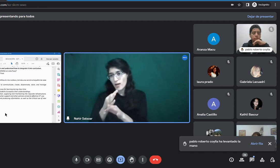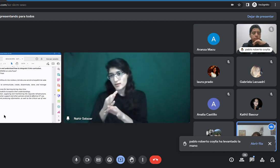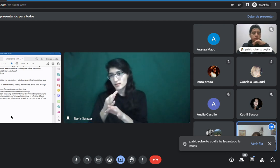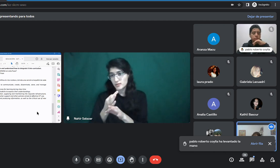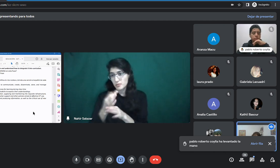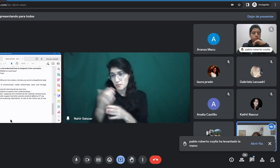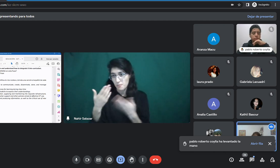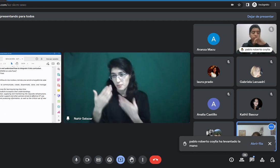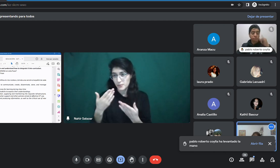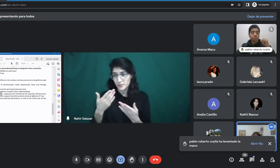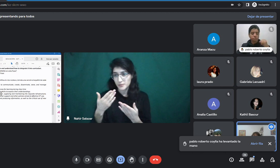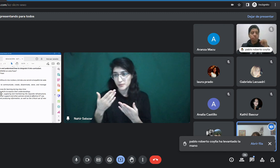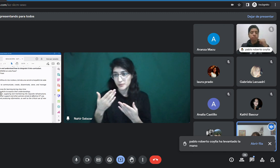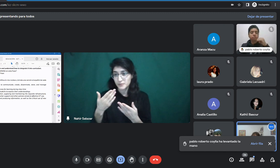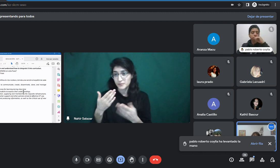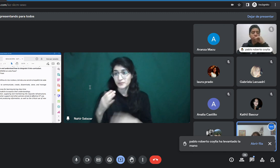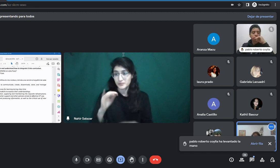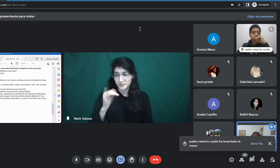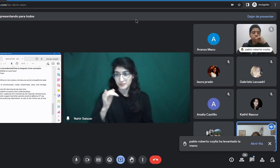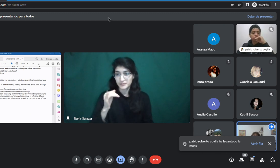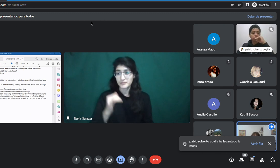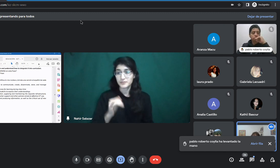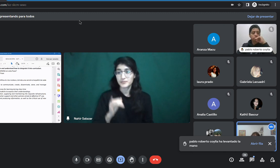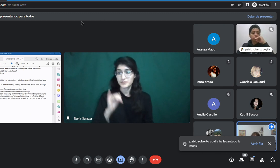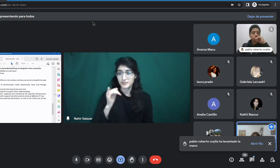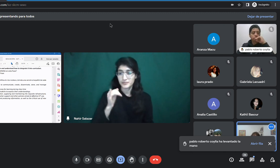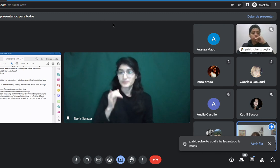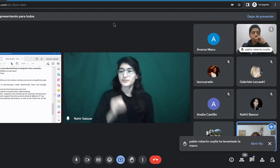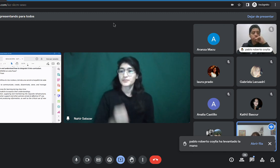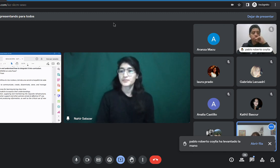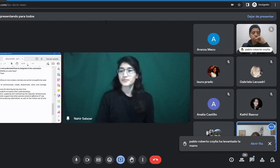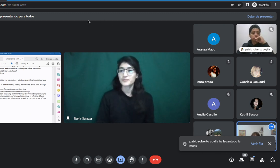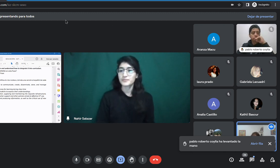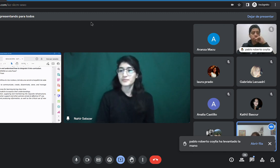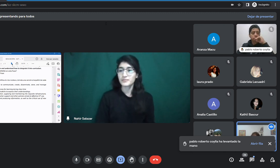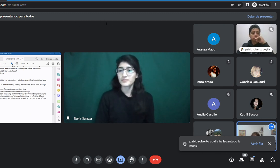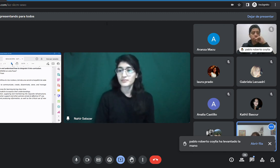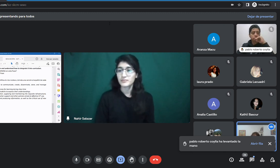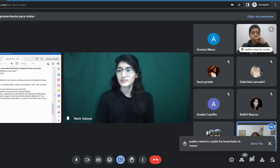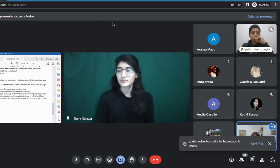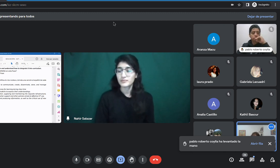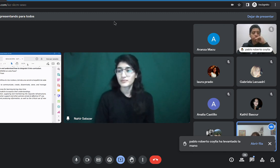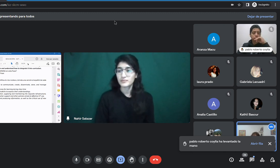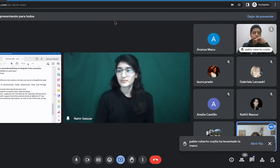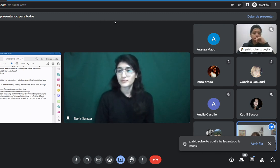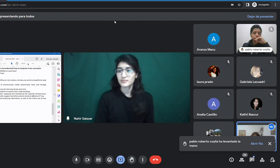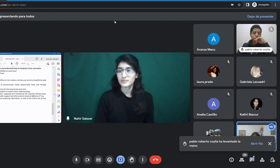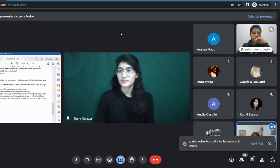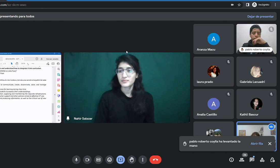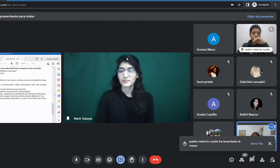¿Sí? Bien, veamos entonces en este... A ver, voy a hacer un poquito más